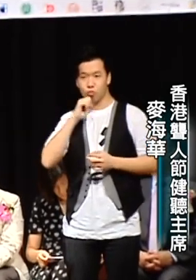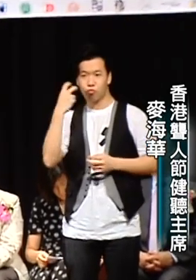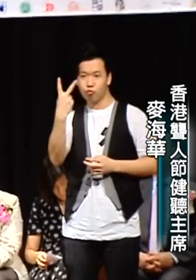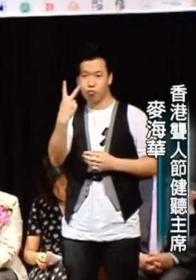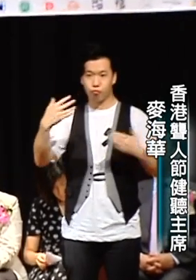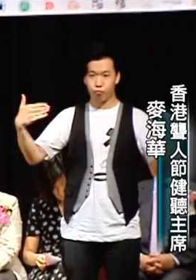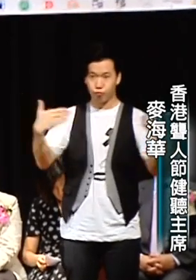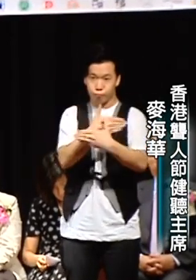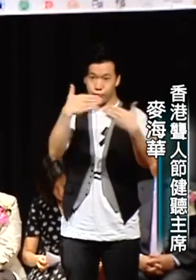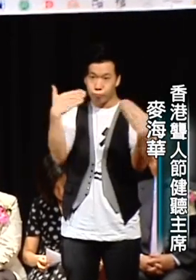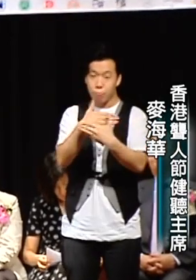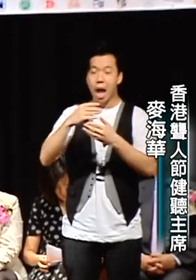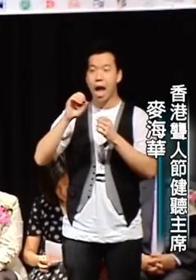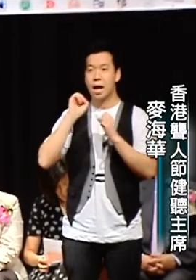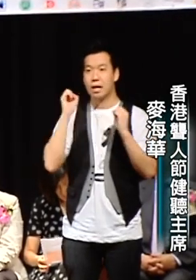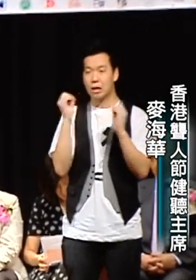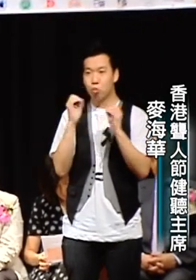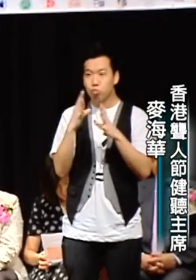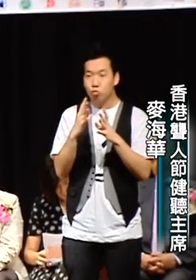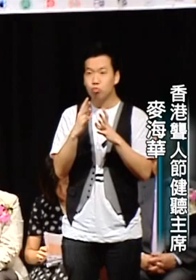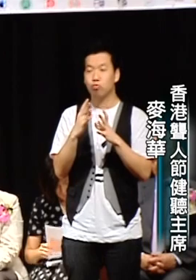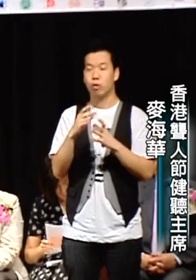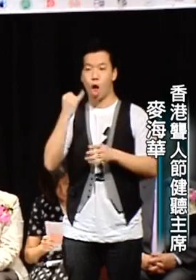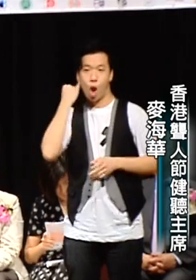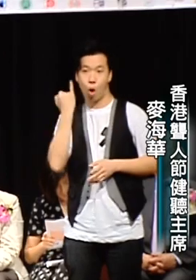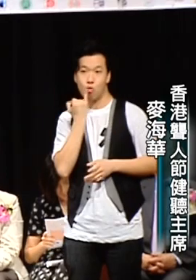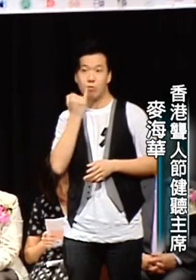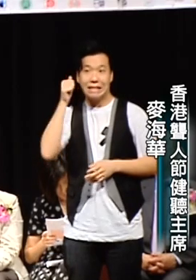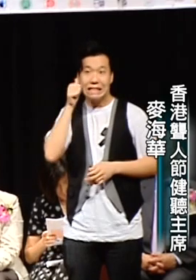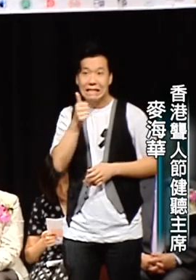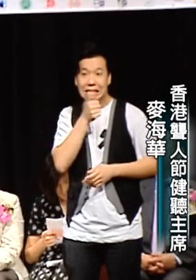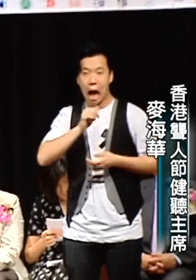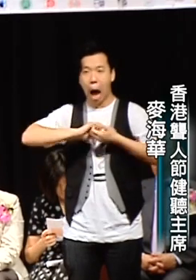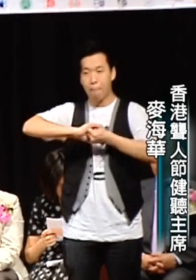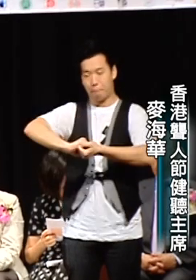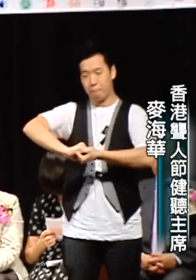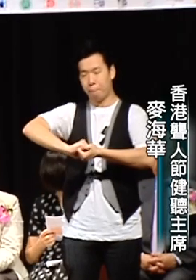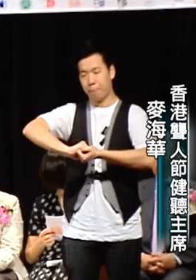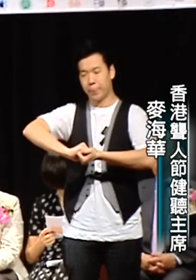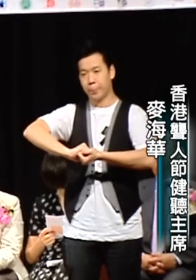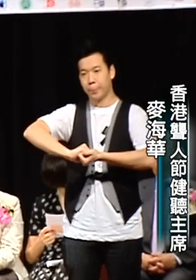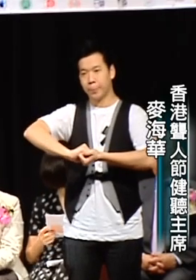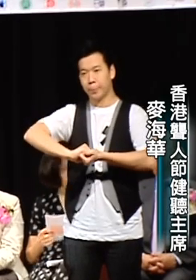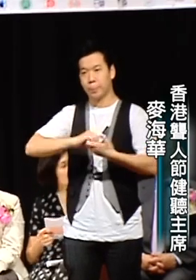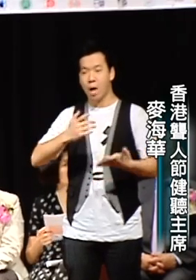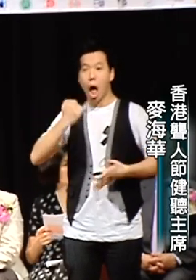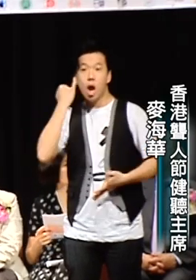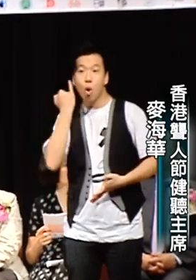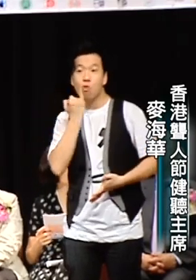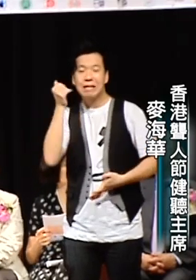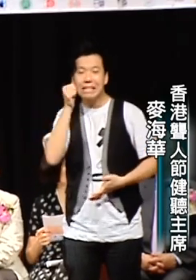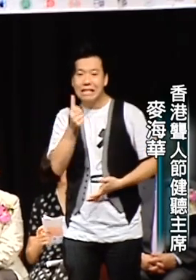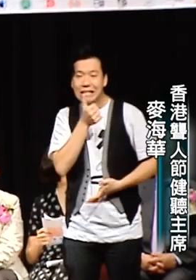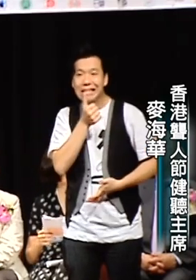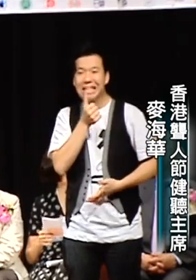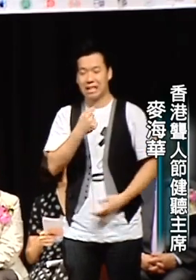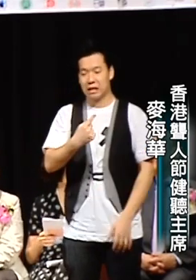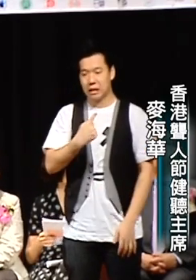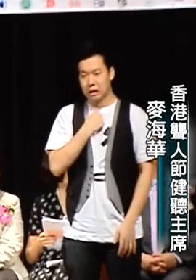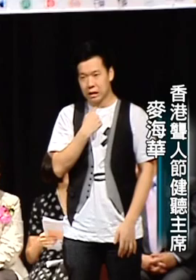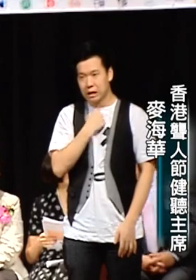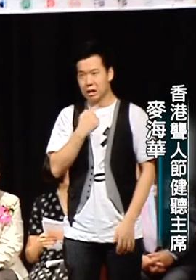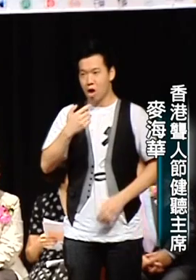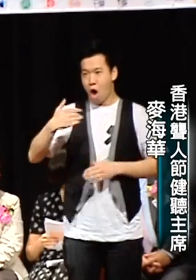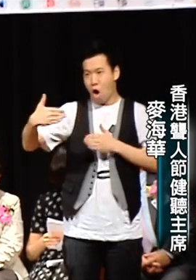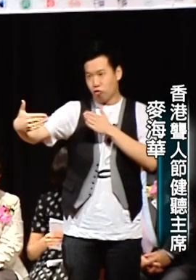通，农建共融。因为我哋觉得咧，农建喺个社会里边咧，系需要双方